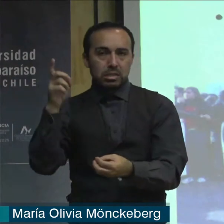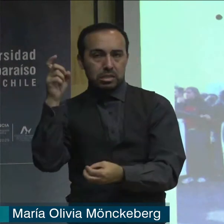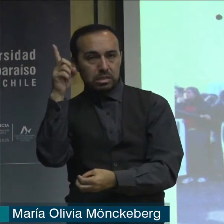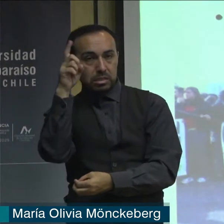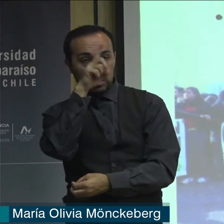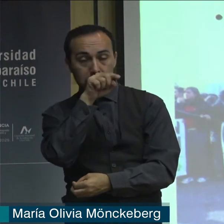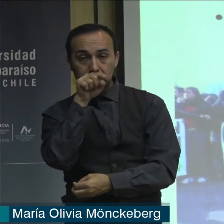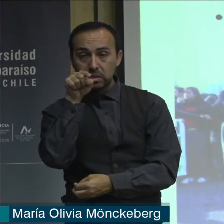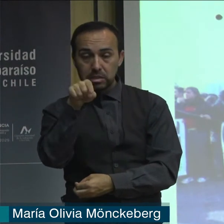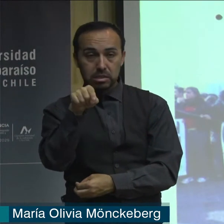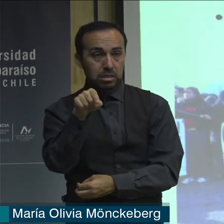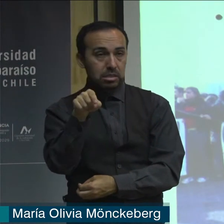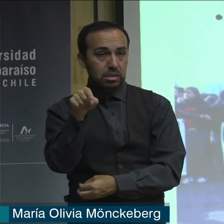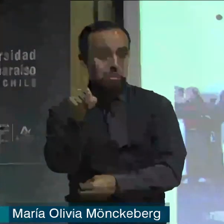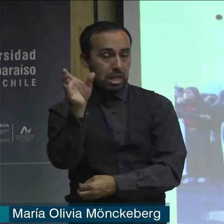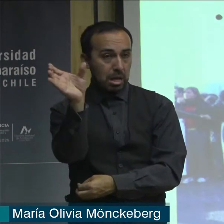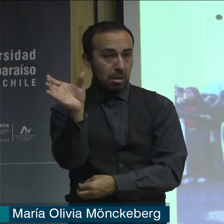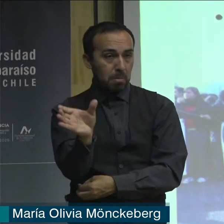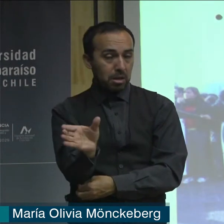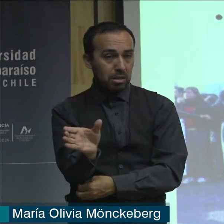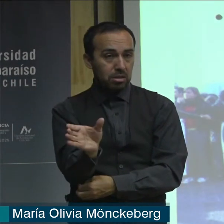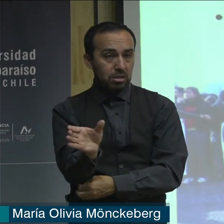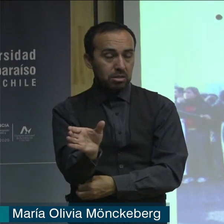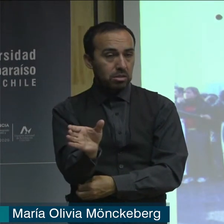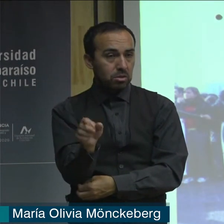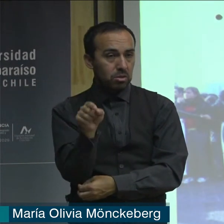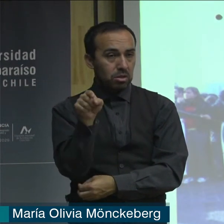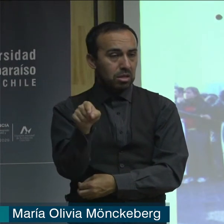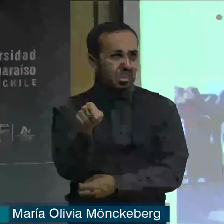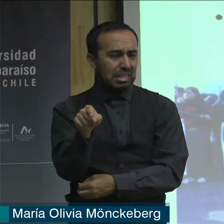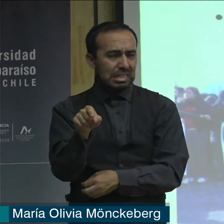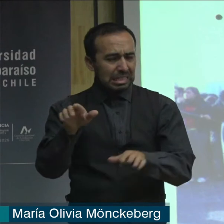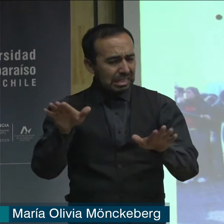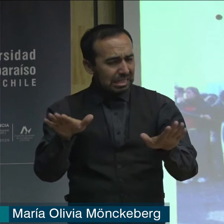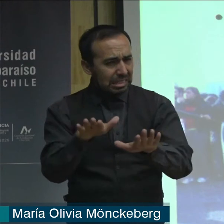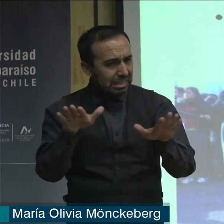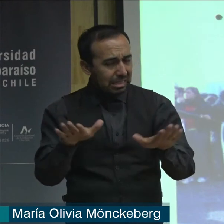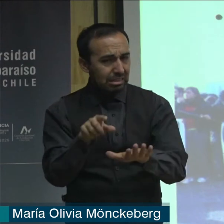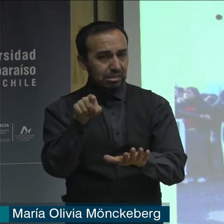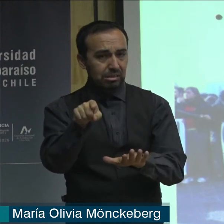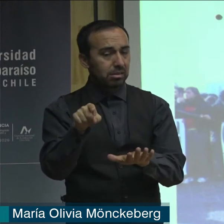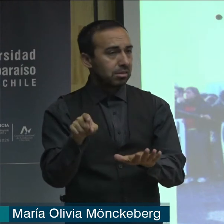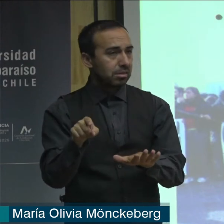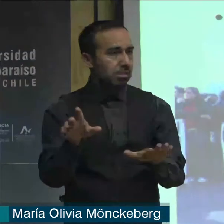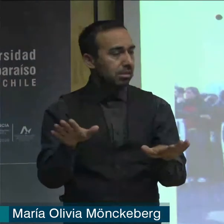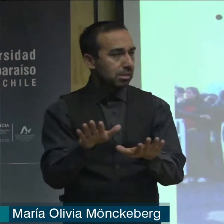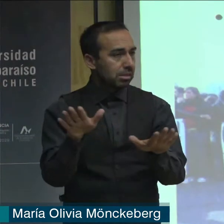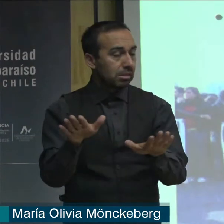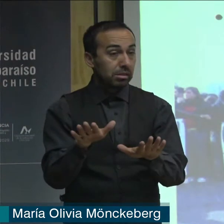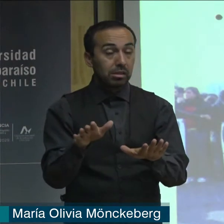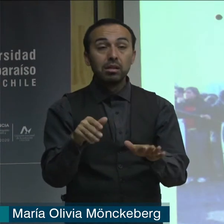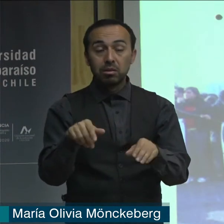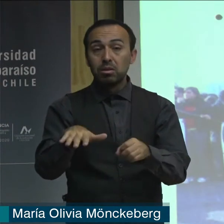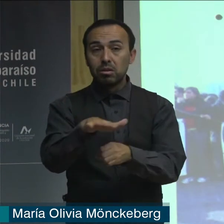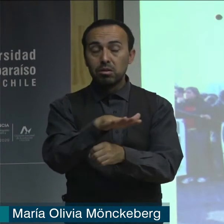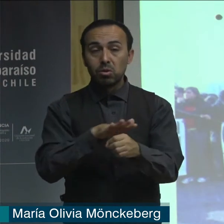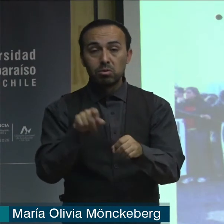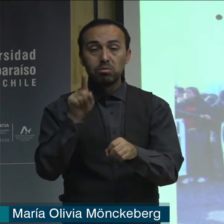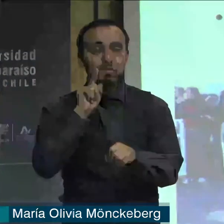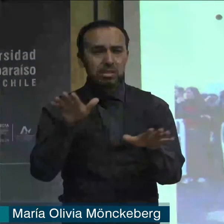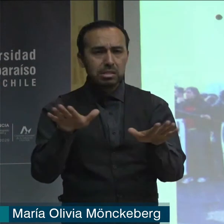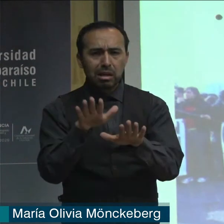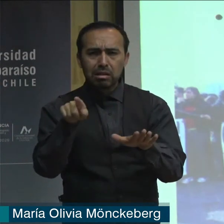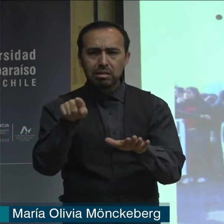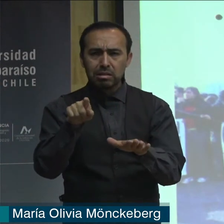Vicente carús y la gente que estaba con él trataban de una cuestión tan increíble que trataron de formar